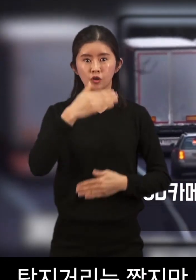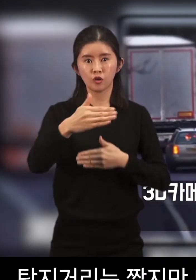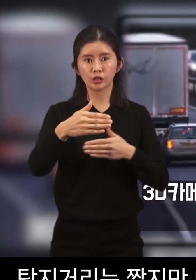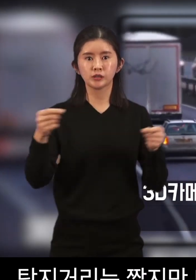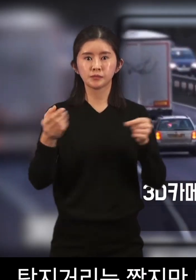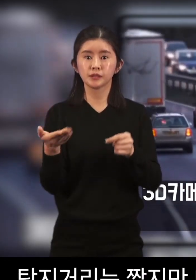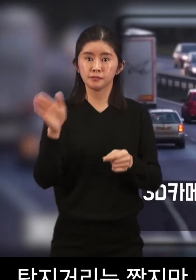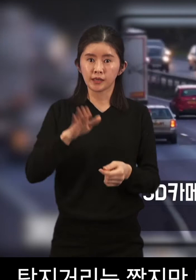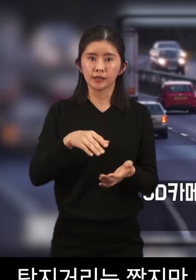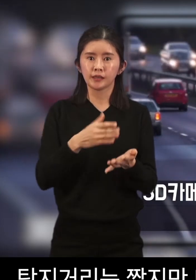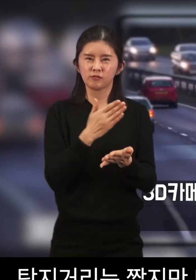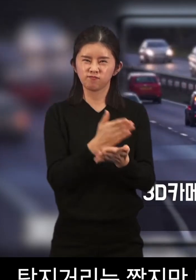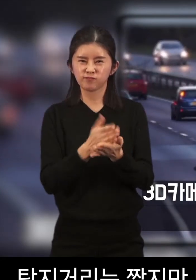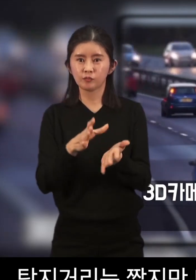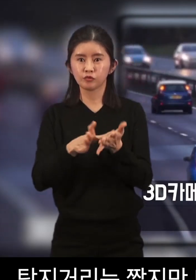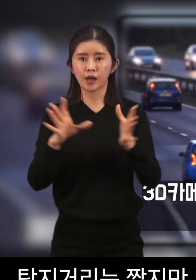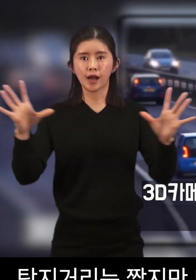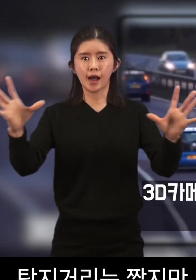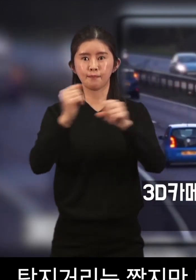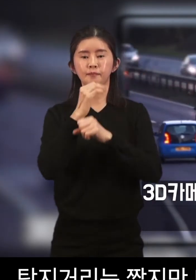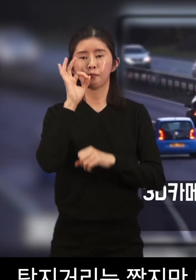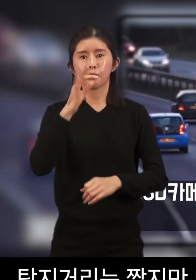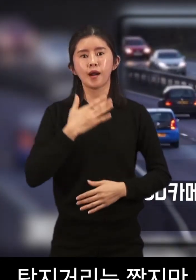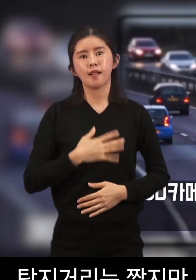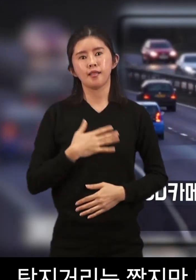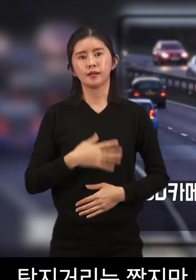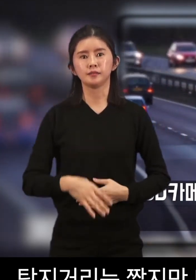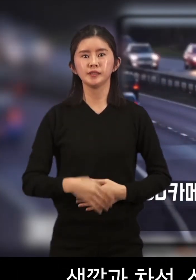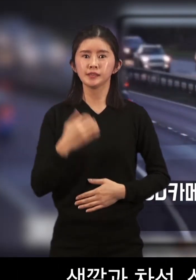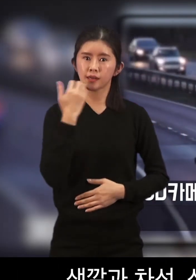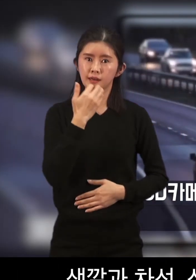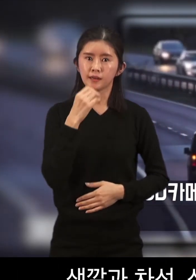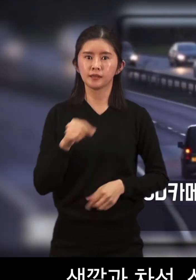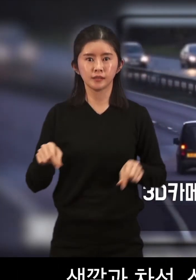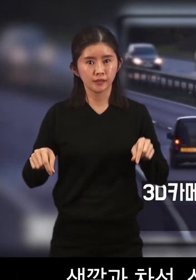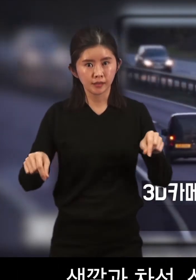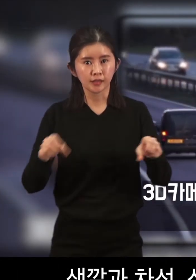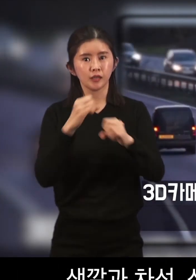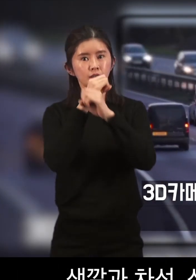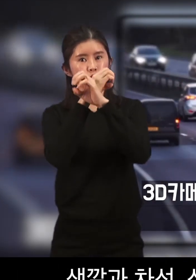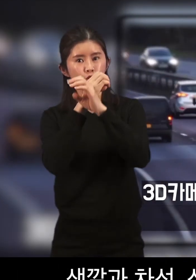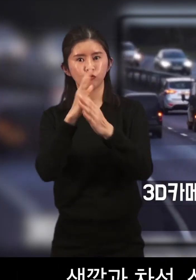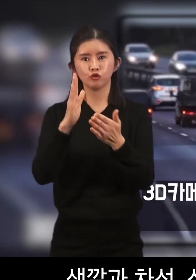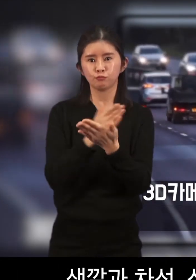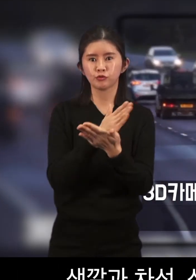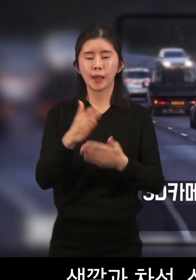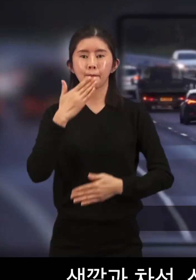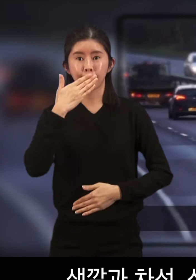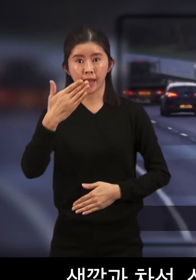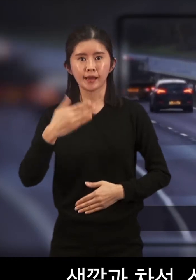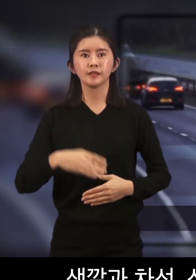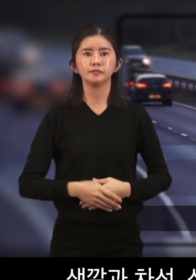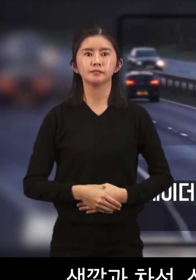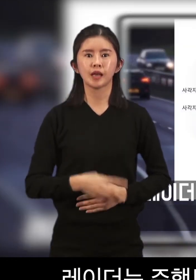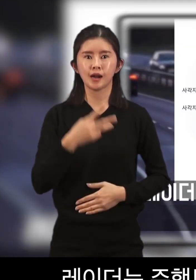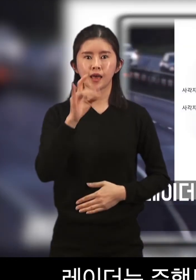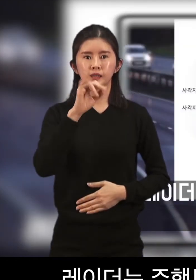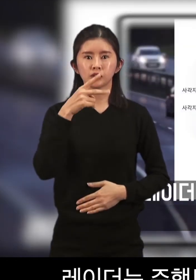탐지거리는 짧지만 다양한 사물을 한꺼번에 인식하고 색깔과 차선, 신호를 구분할 수가 있습니다.